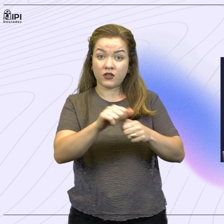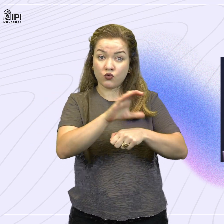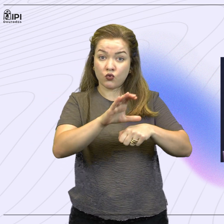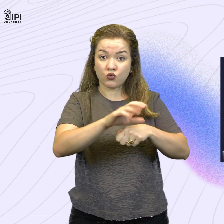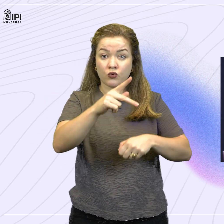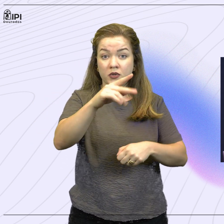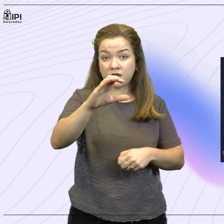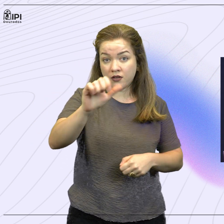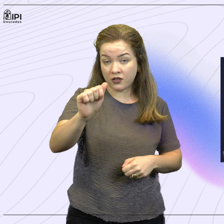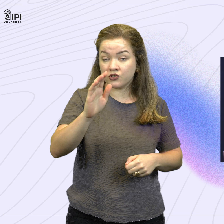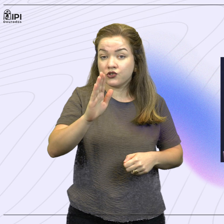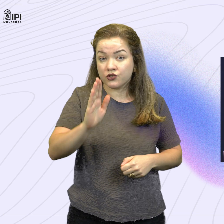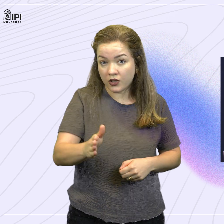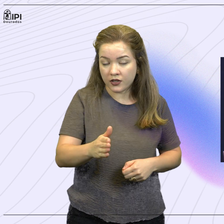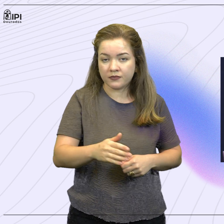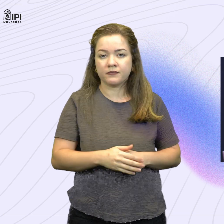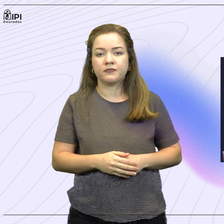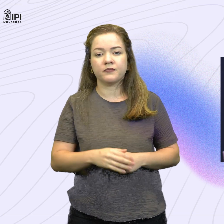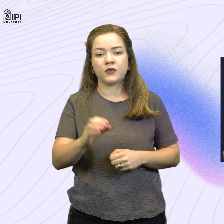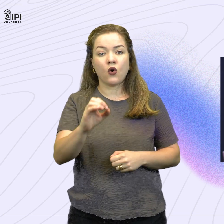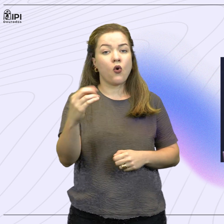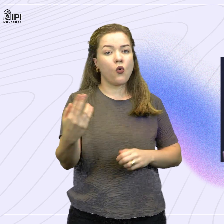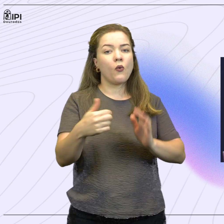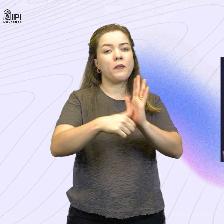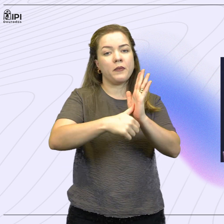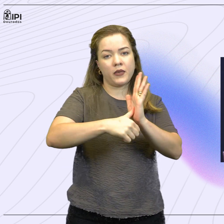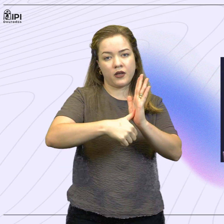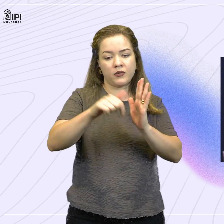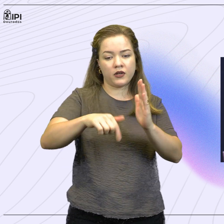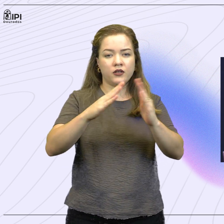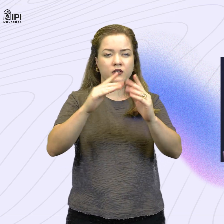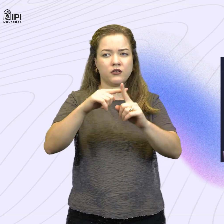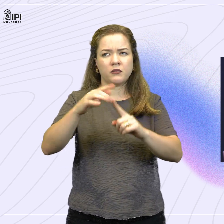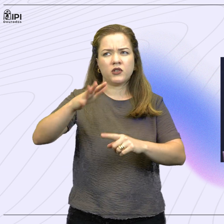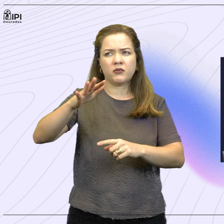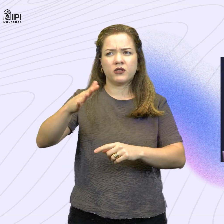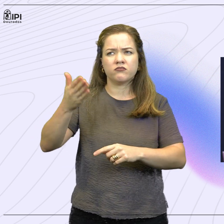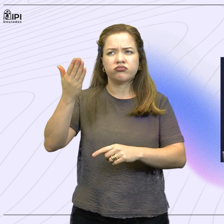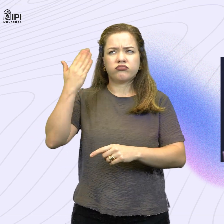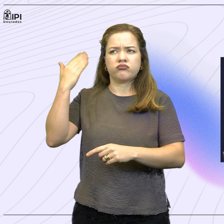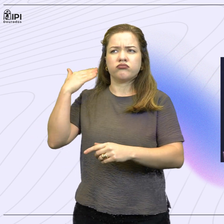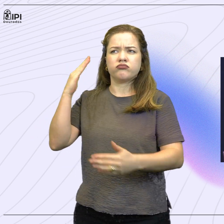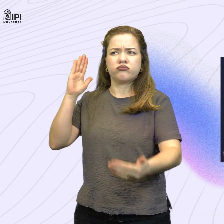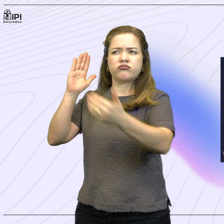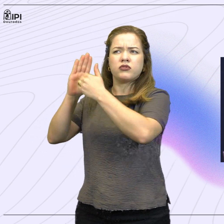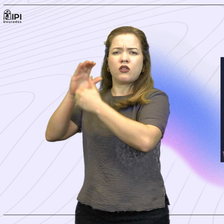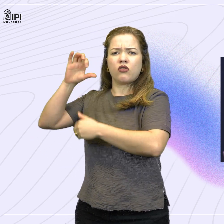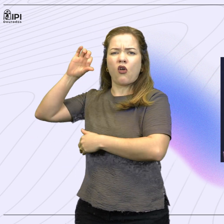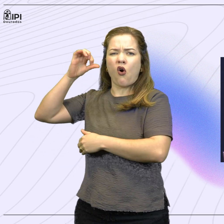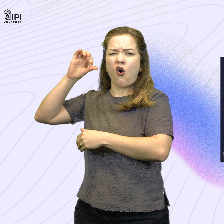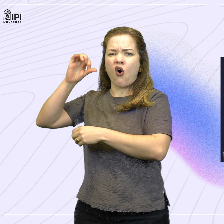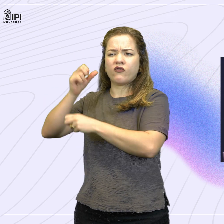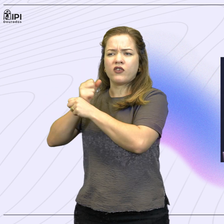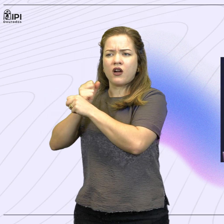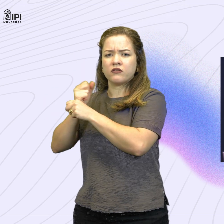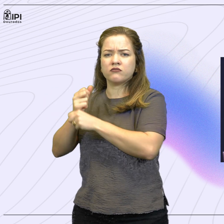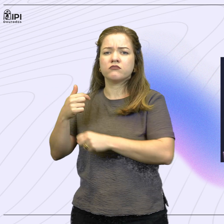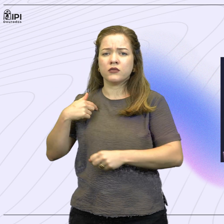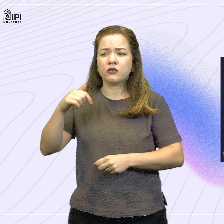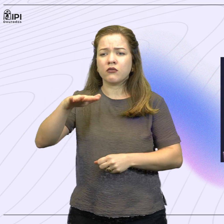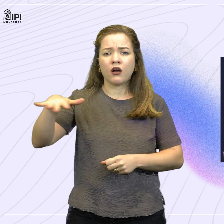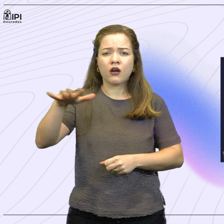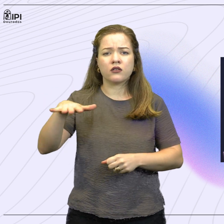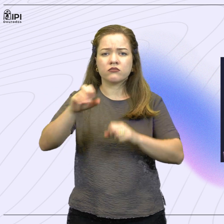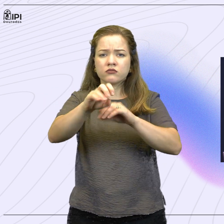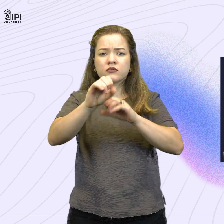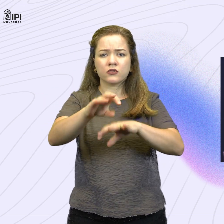Programa de Crescimento e Aperfeiçoamento, se você é membro dessa igreja, nos últimos 9 anos pelo menos, é uma área que eu tenho trabalhado,